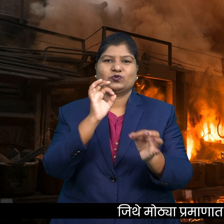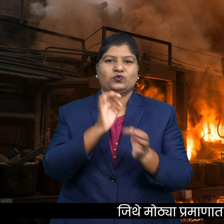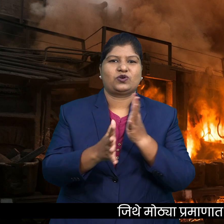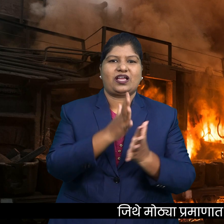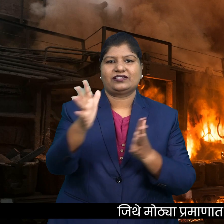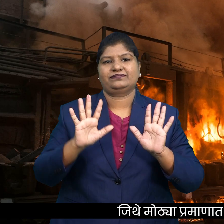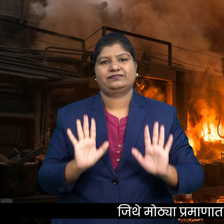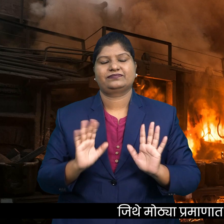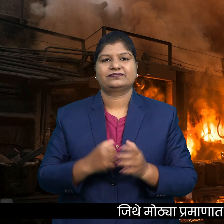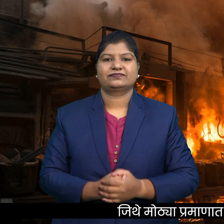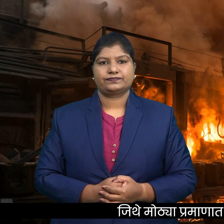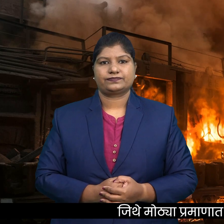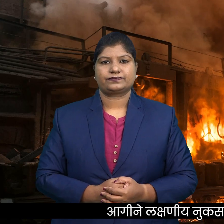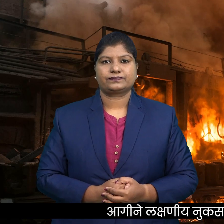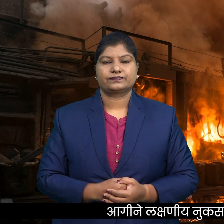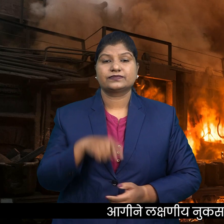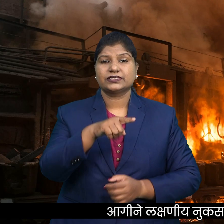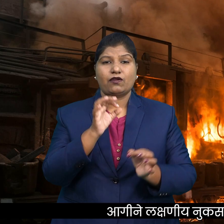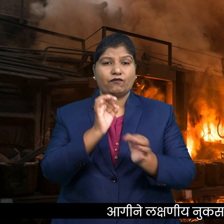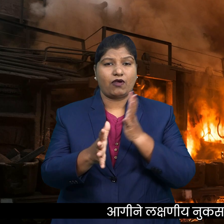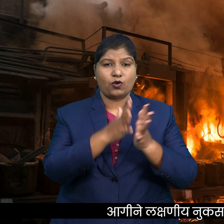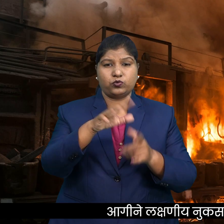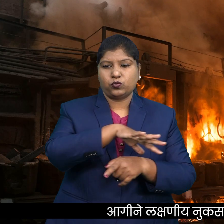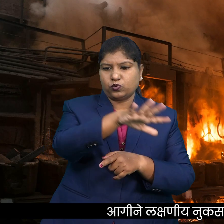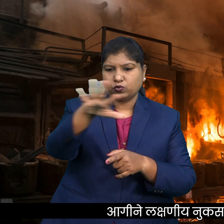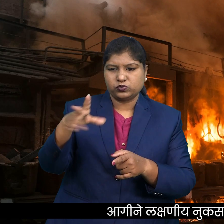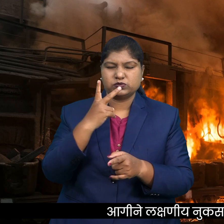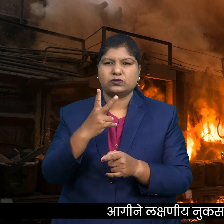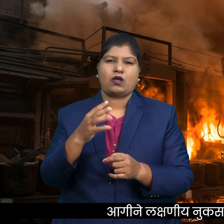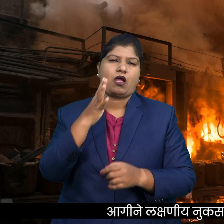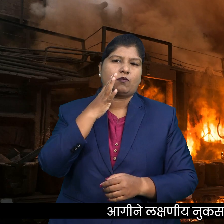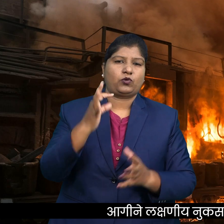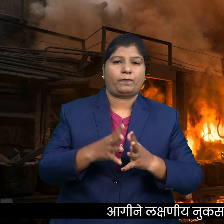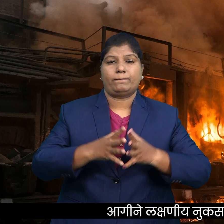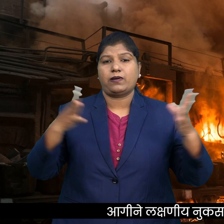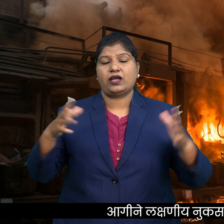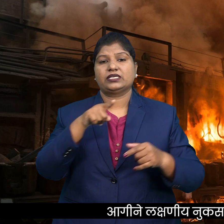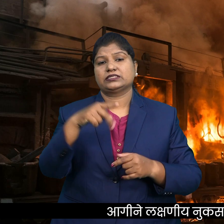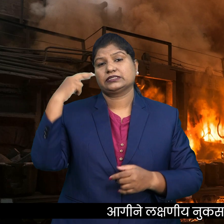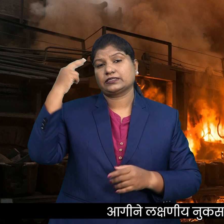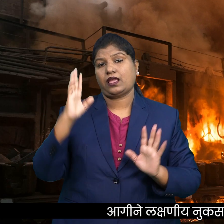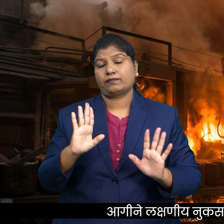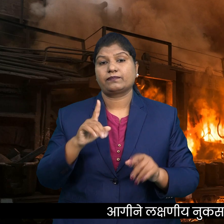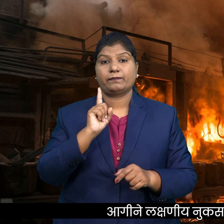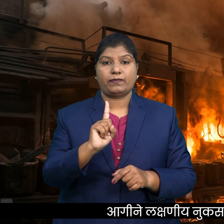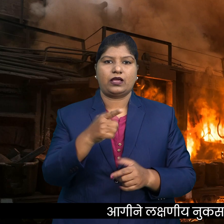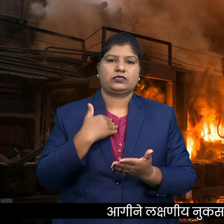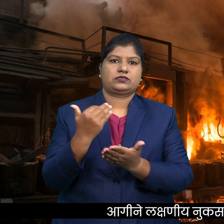कापूस पिकाला धोका होता. आगीने लक्षणीय नुकसान केले, परंतु नियंत्रणात